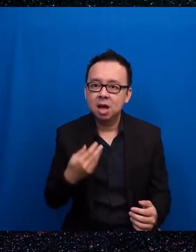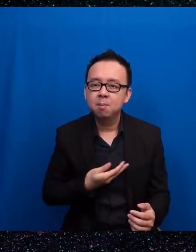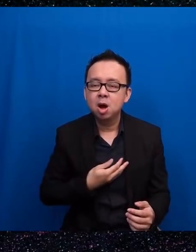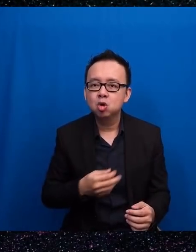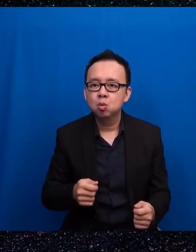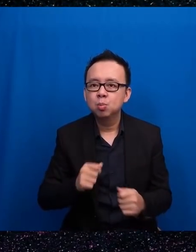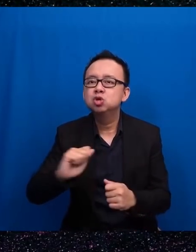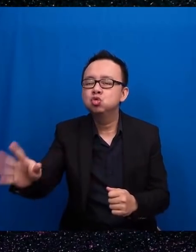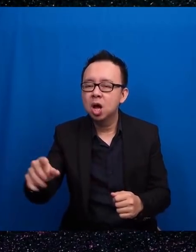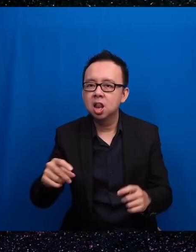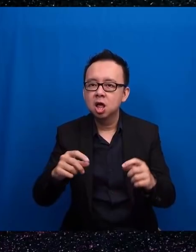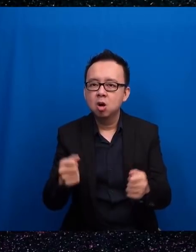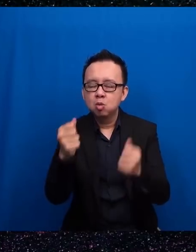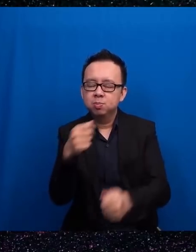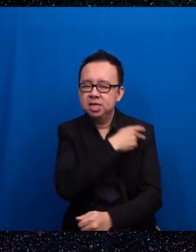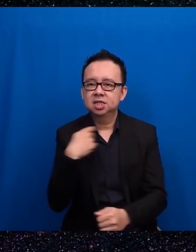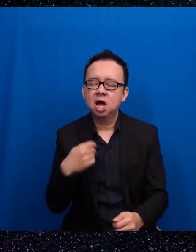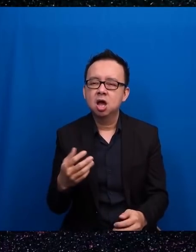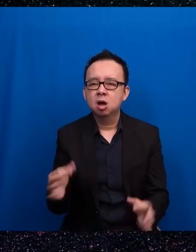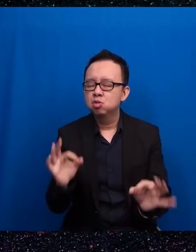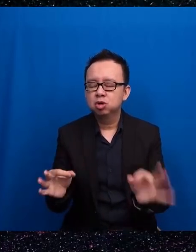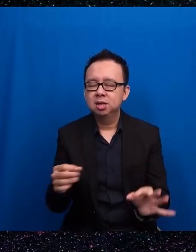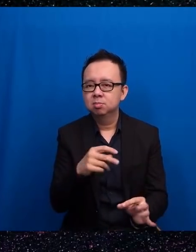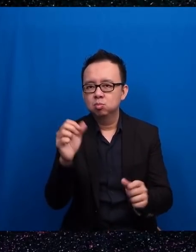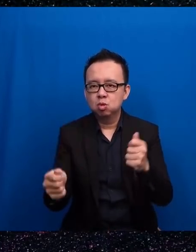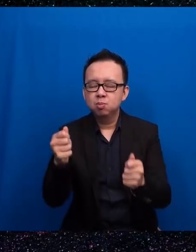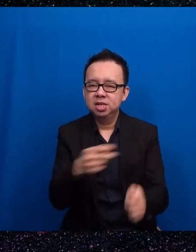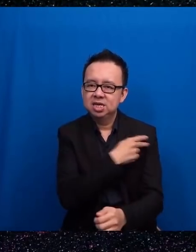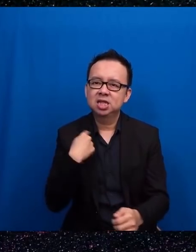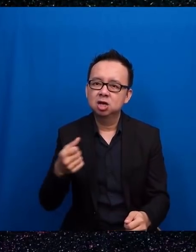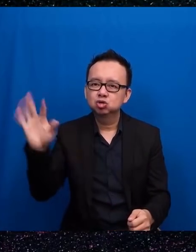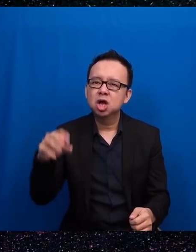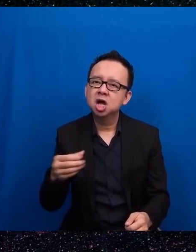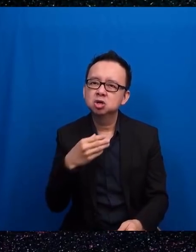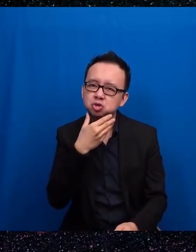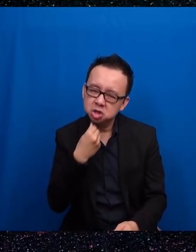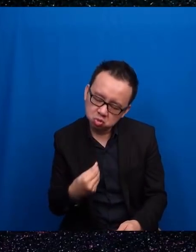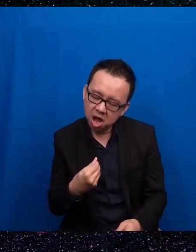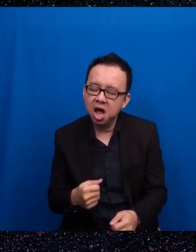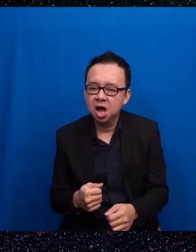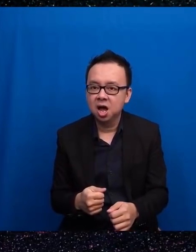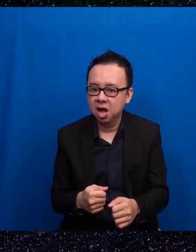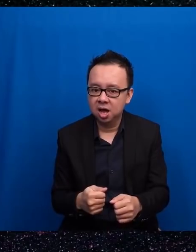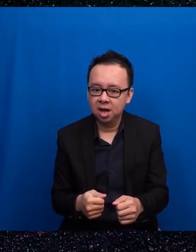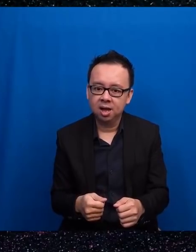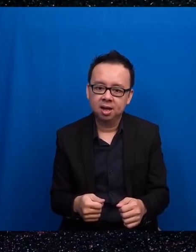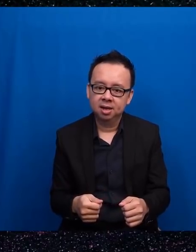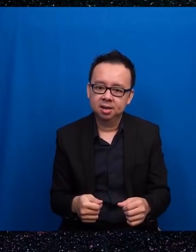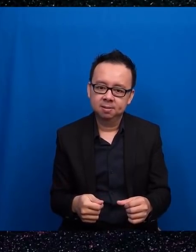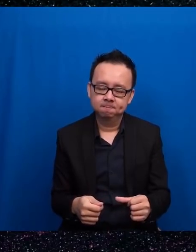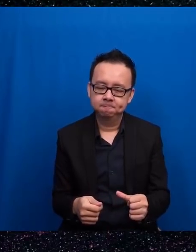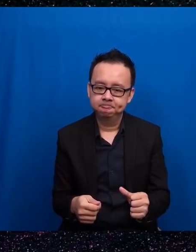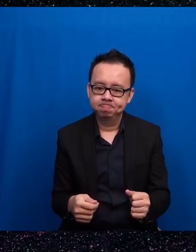mungkin sudah tua. Nah sekarang mau second hand dilepaskan. Lalu sebelum akhirnya waktu diambil sama orang, tinggal nanti